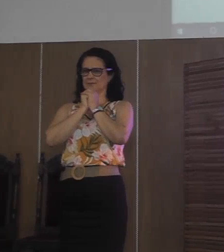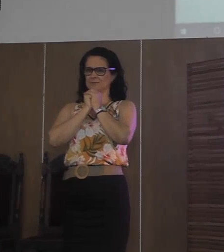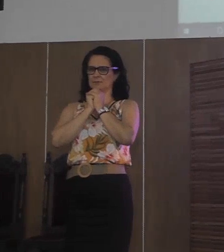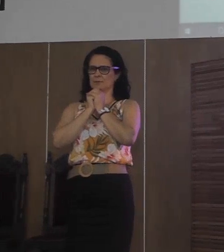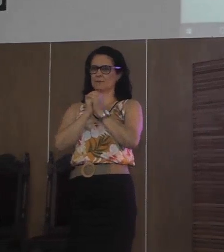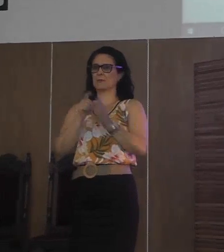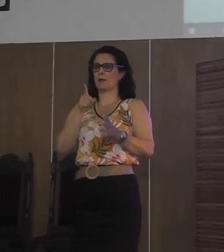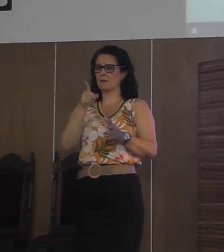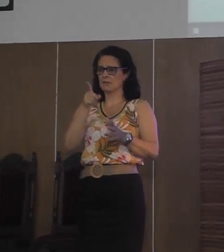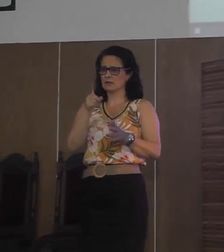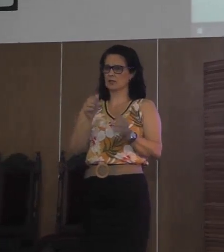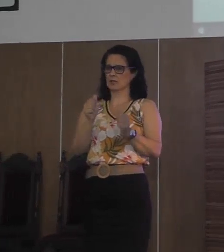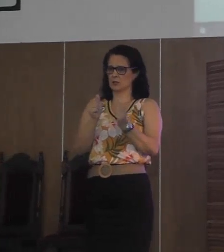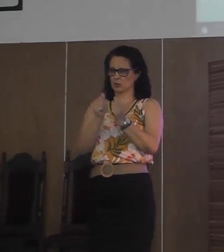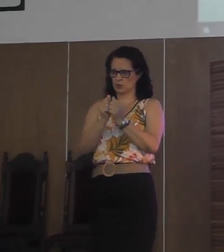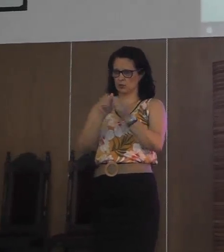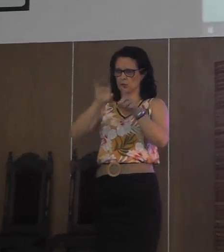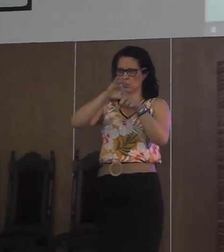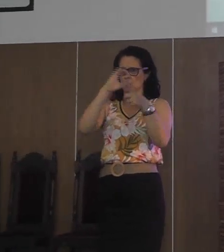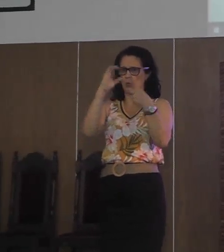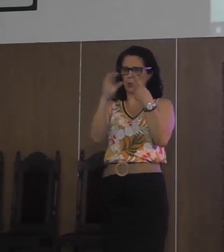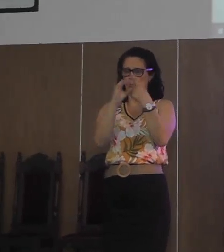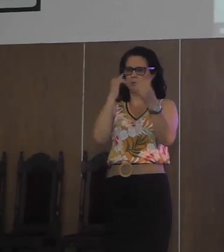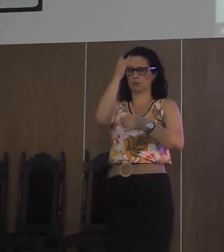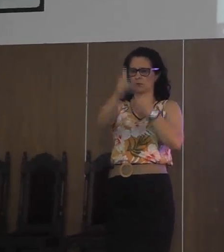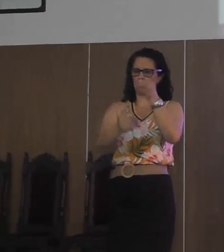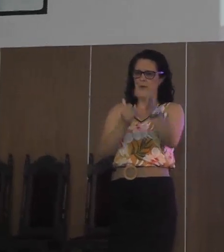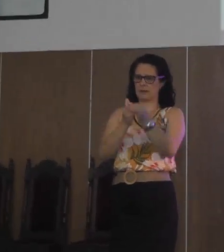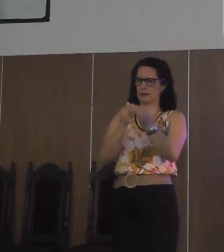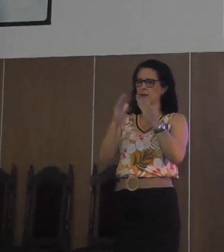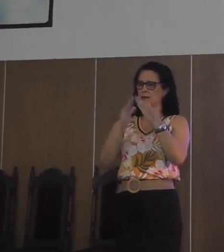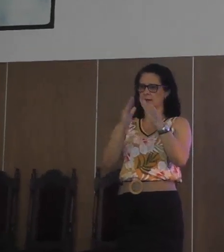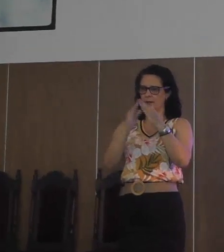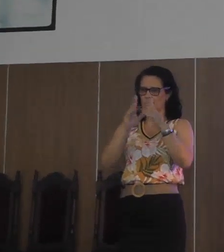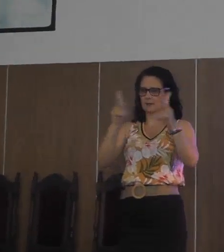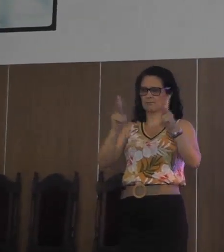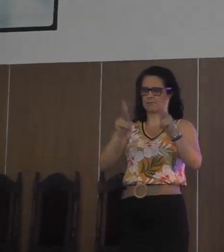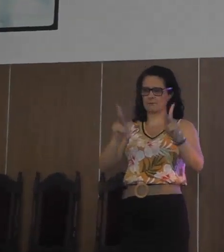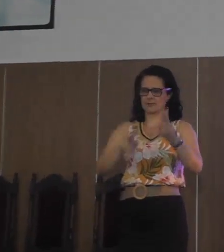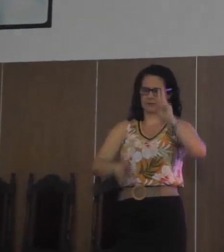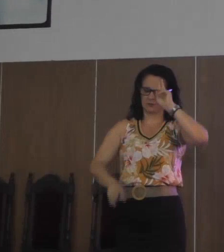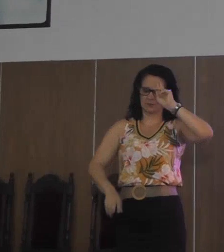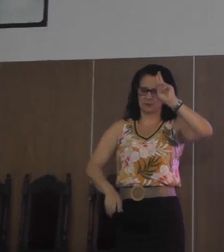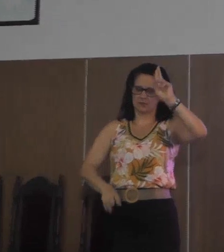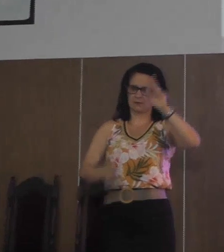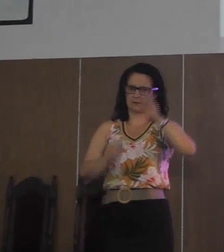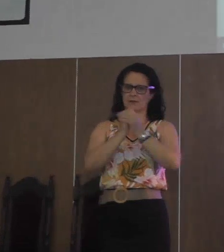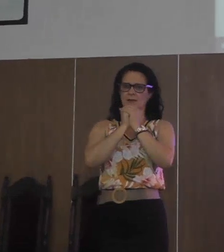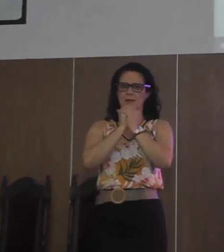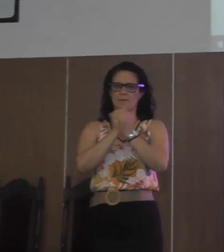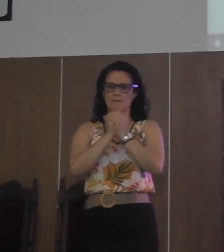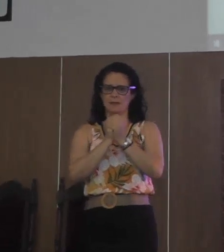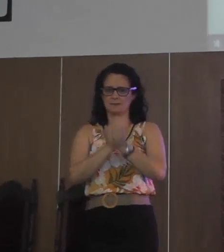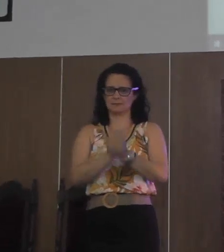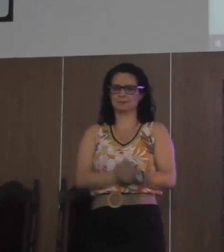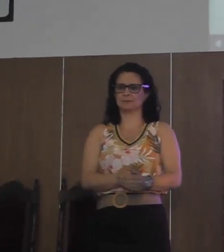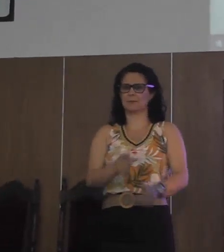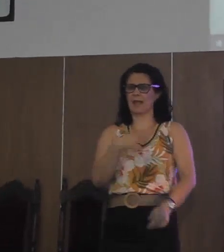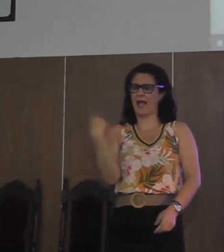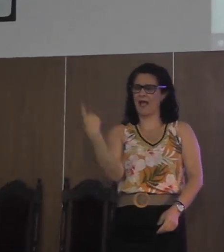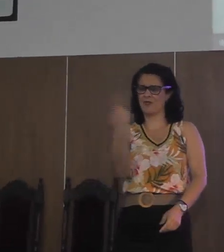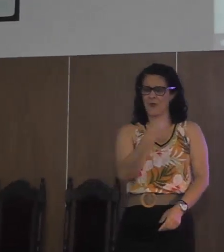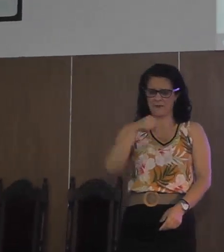Você que nos acompanha de casa, receba aí também a paz do nosso Senhor Jesus. Motivo de alegria